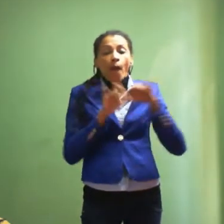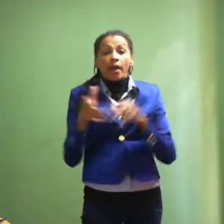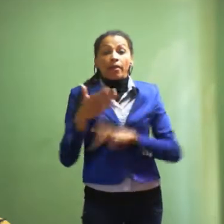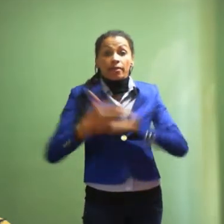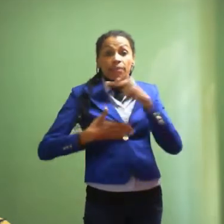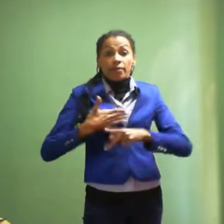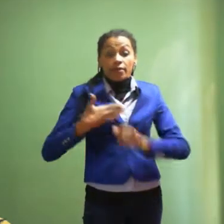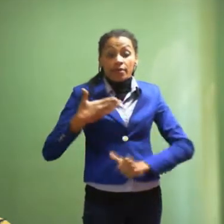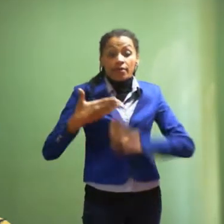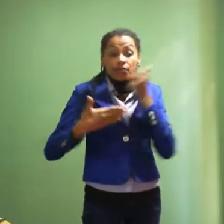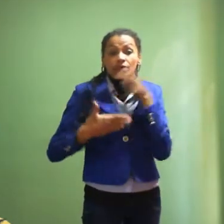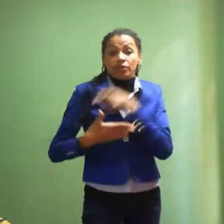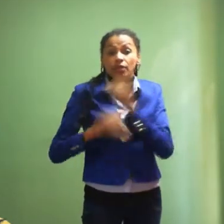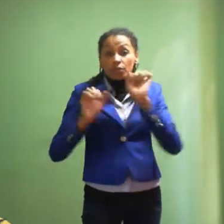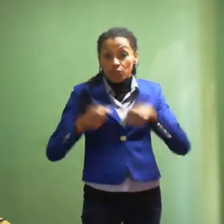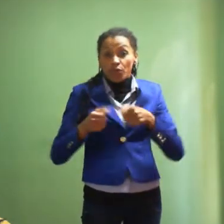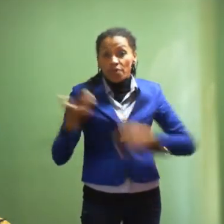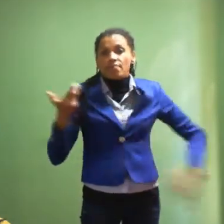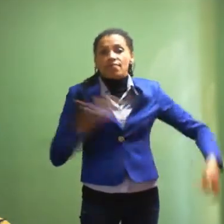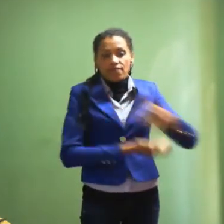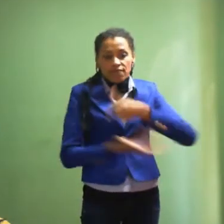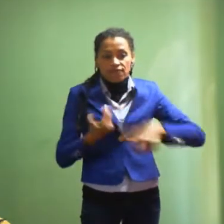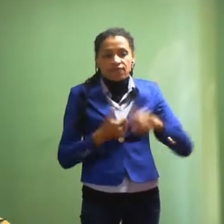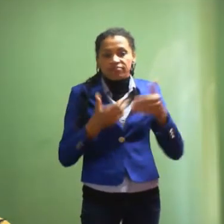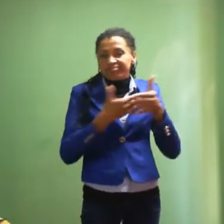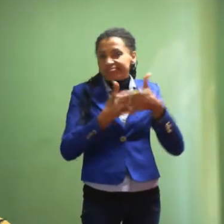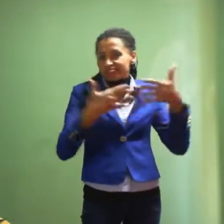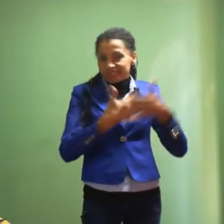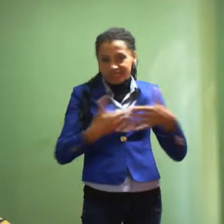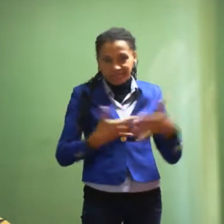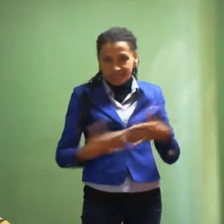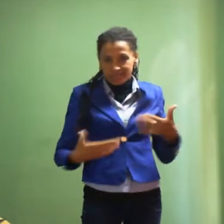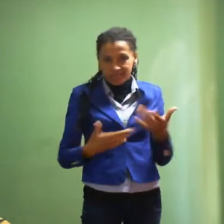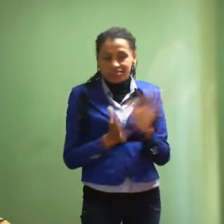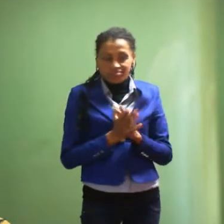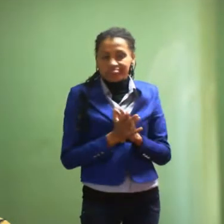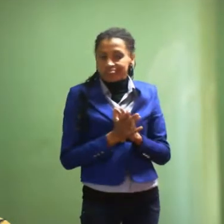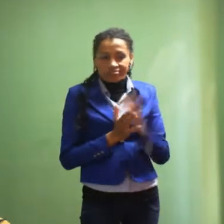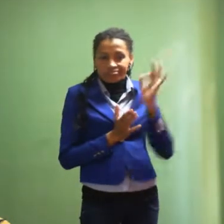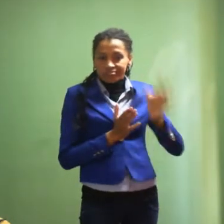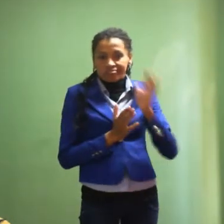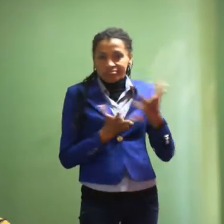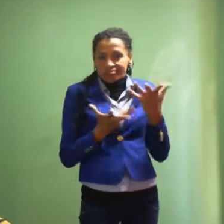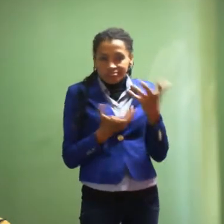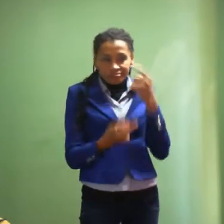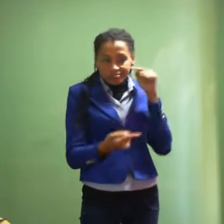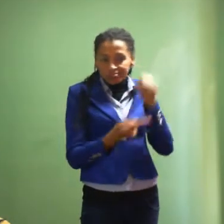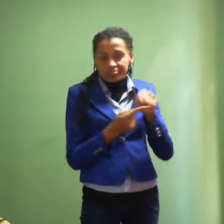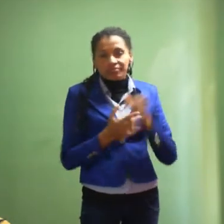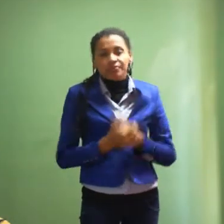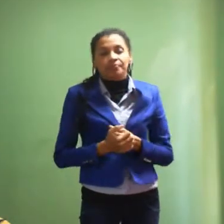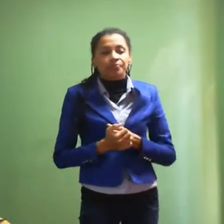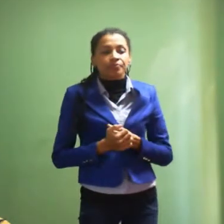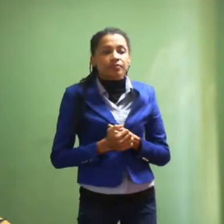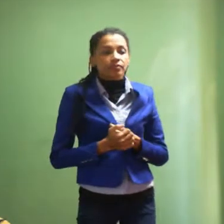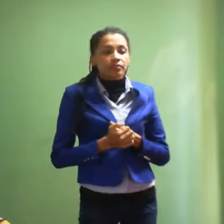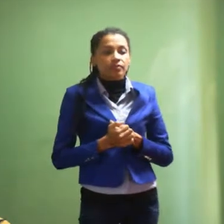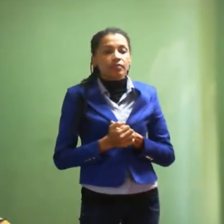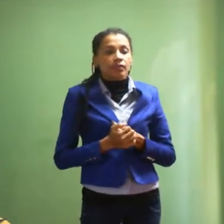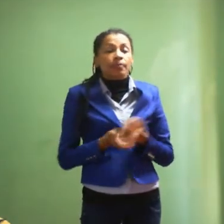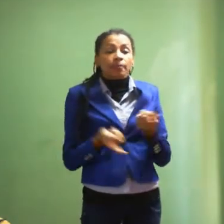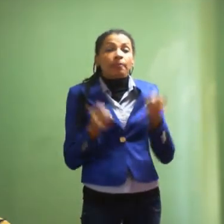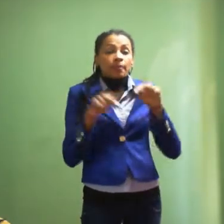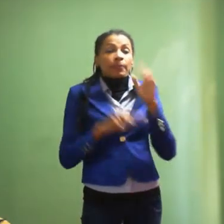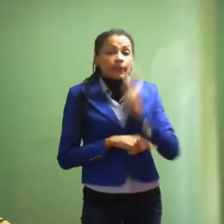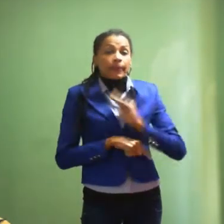la posibilidad de poder interactuar con estos textos de manera frecuente. También tener en cuenta la